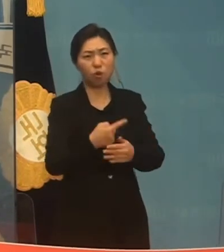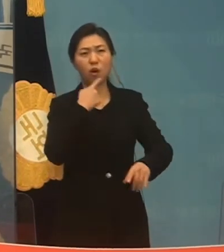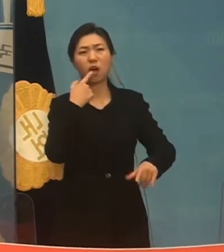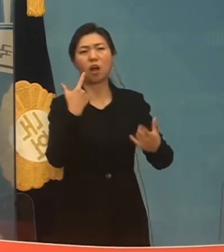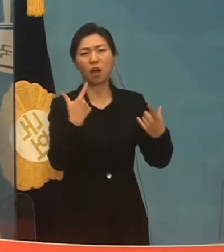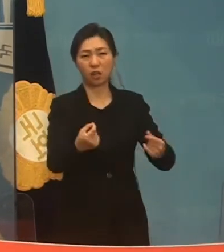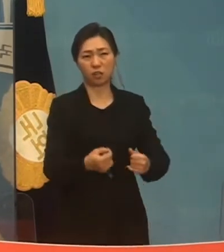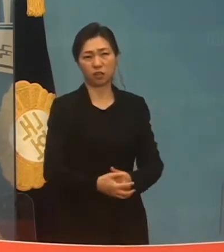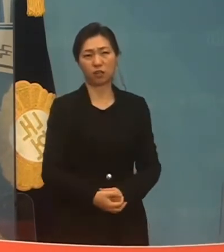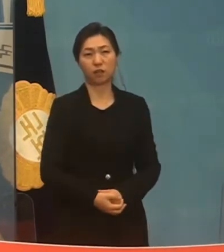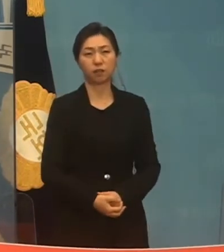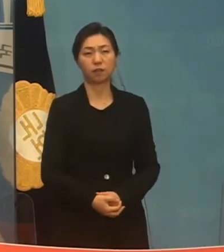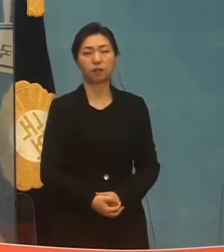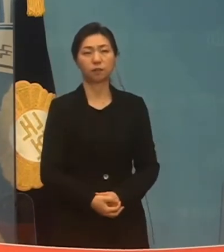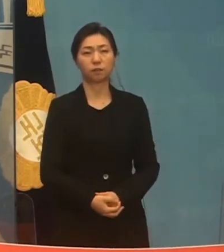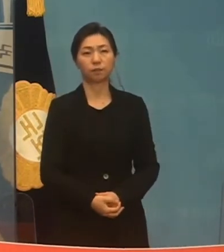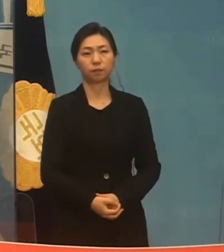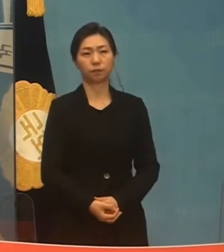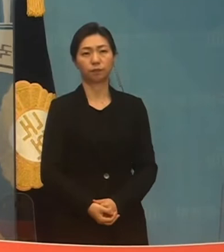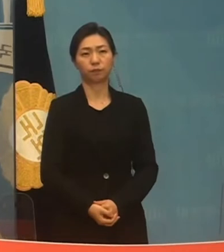규정합니다.